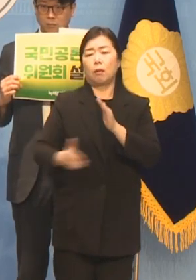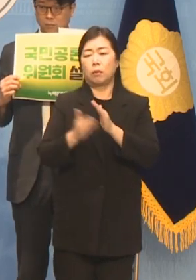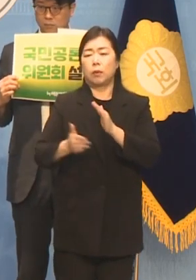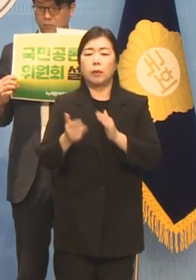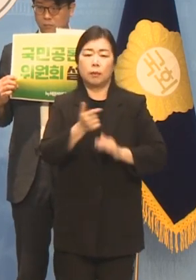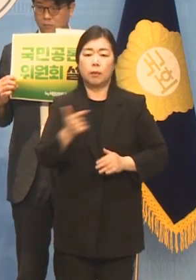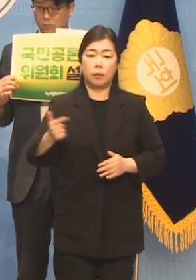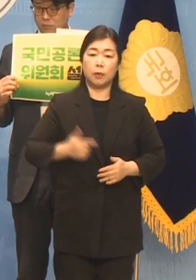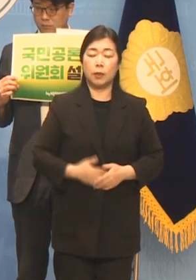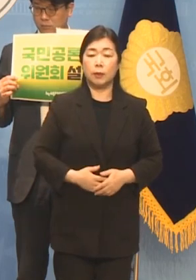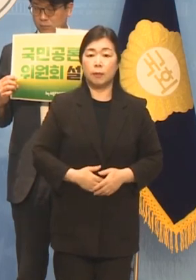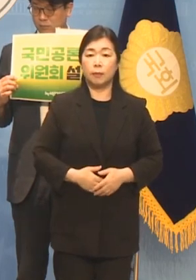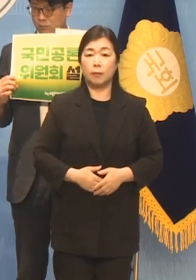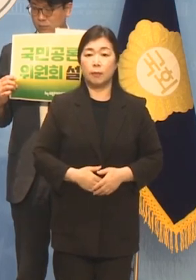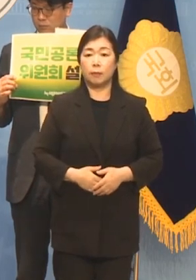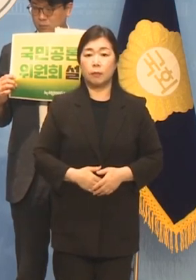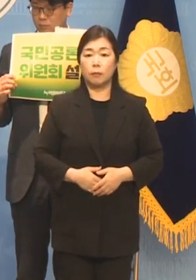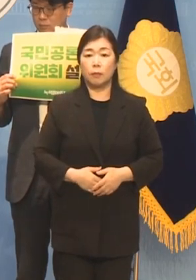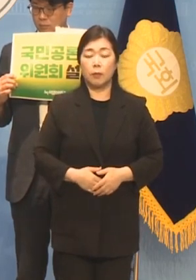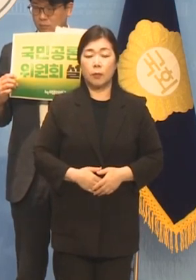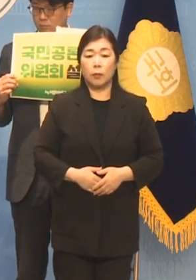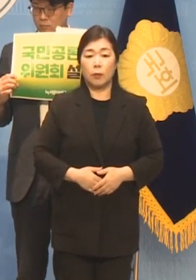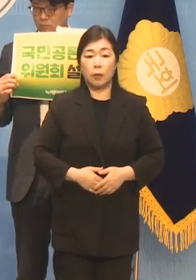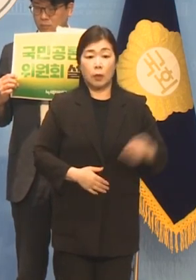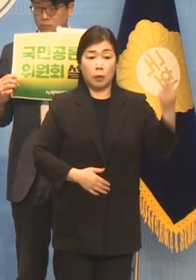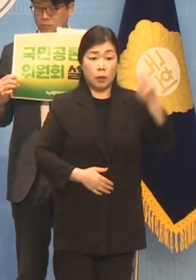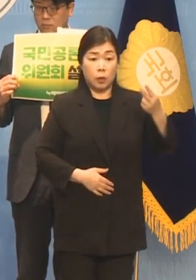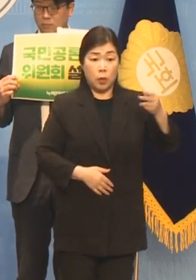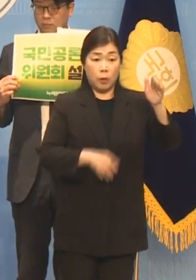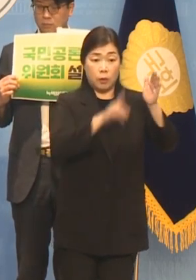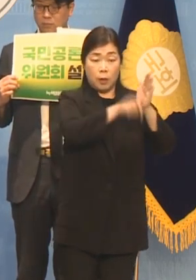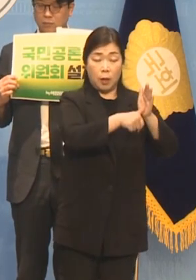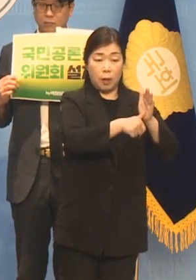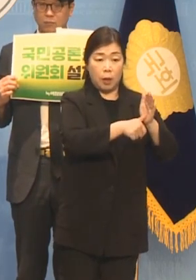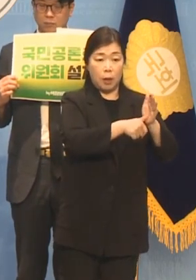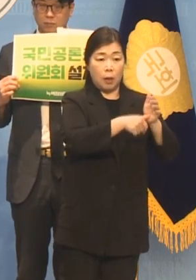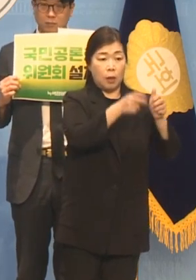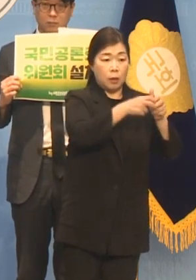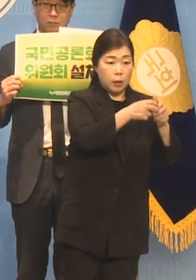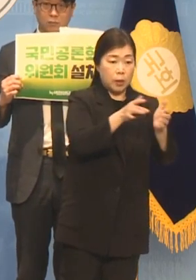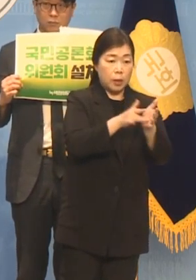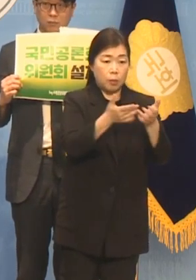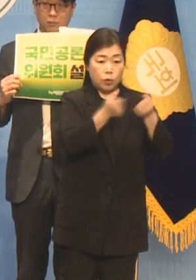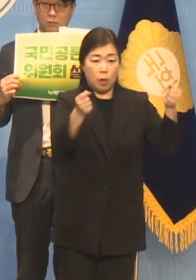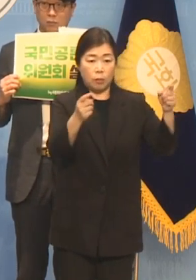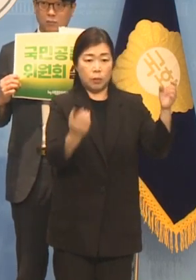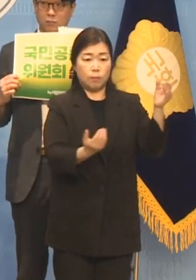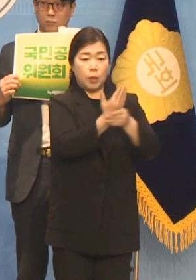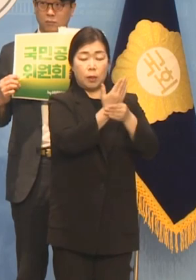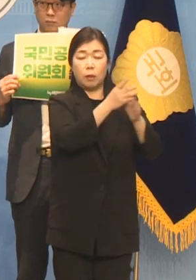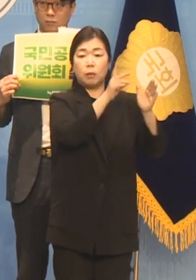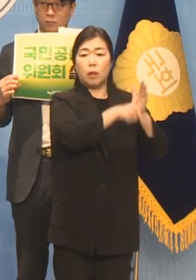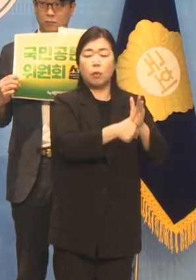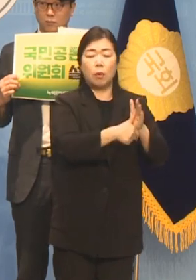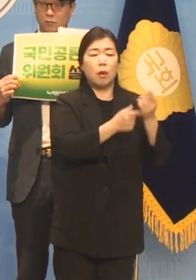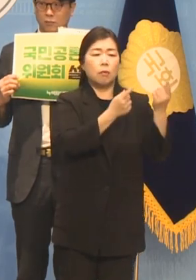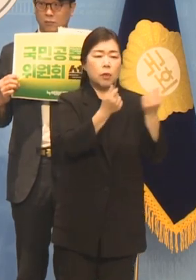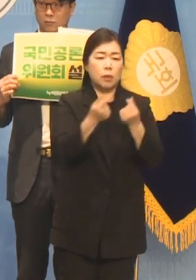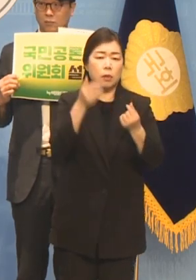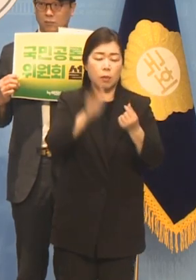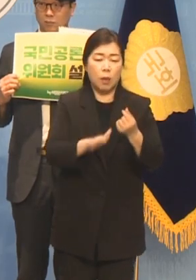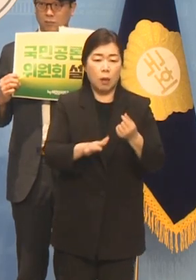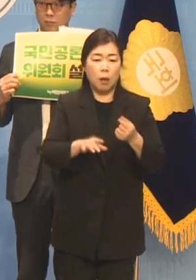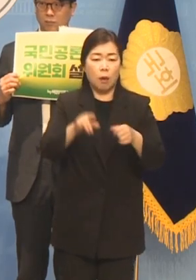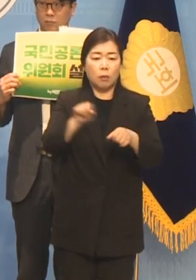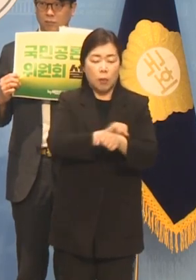허술합니다. 그동안 2000년 의학분업 사태 등 몇 차례 유사한 사태가 발생했음에도 우리 사회는